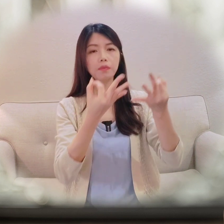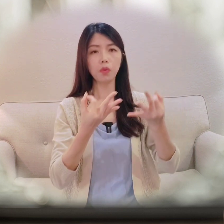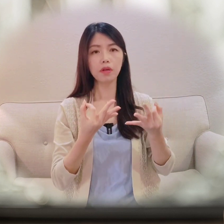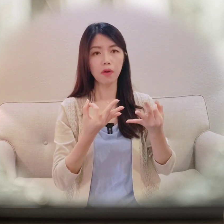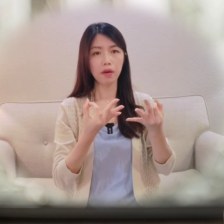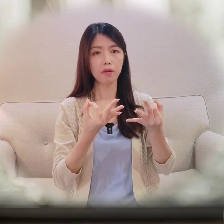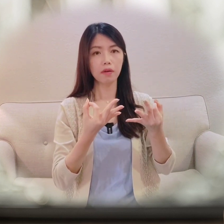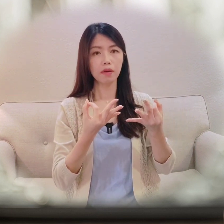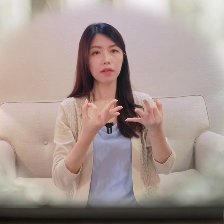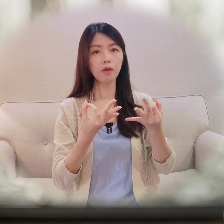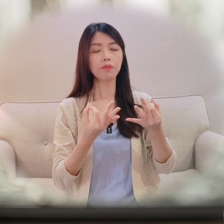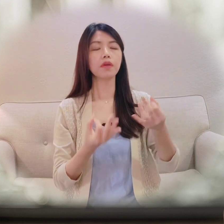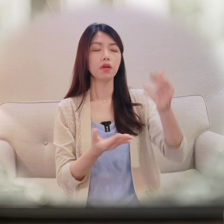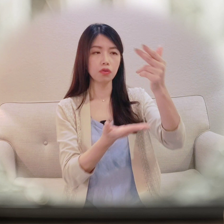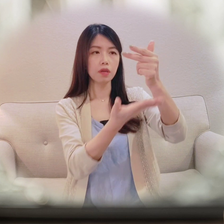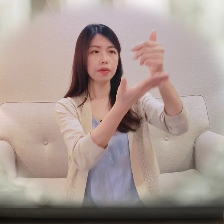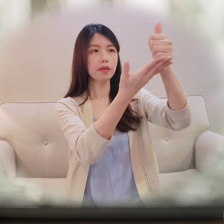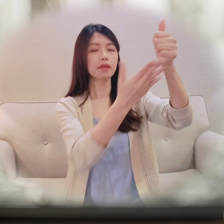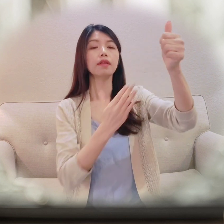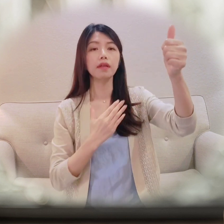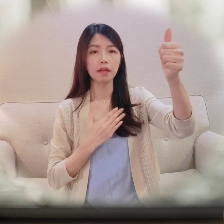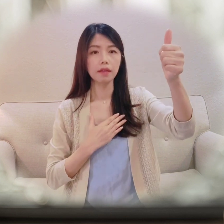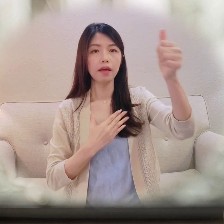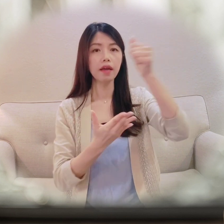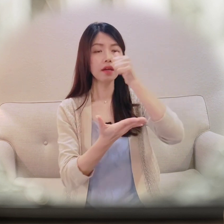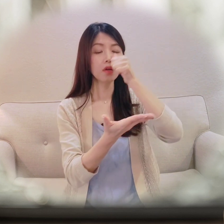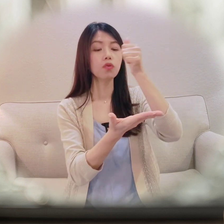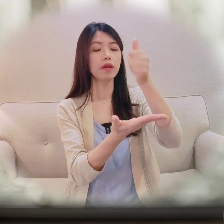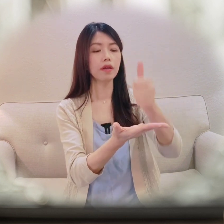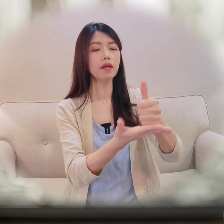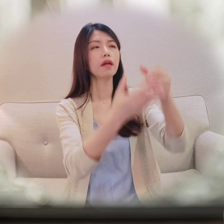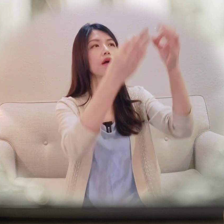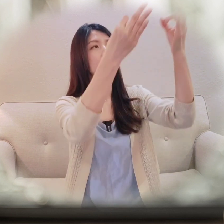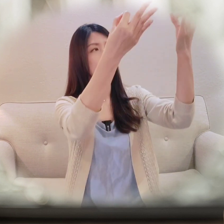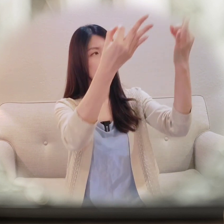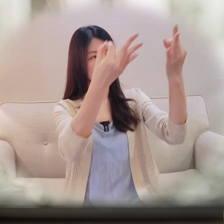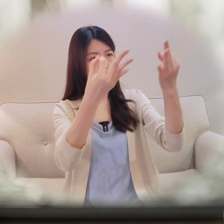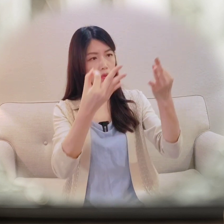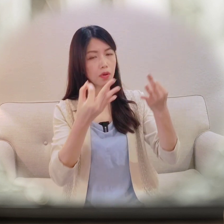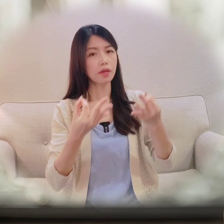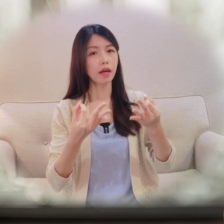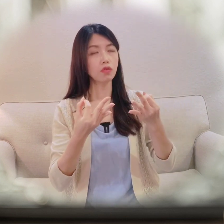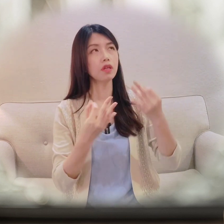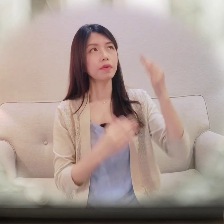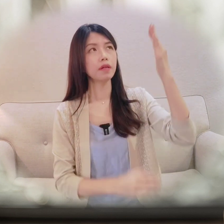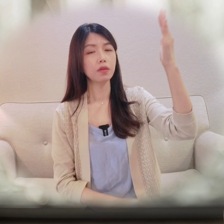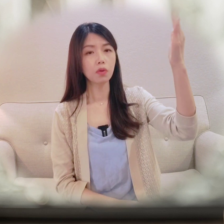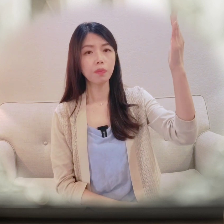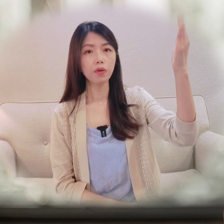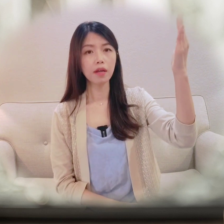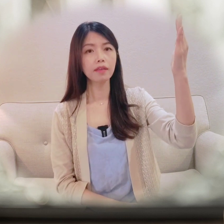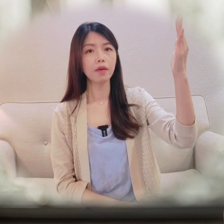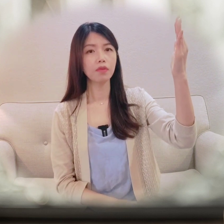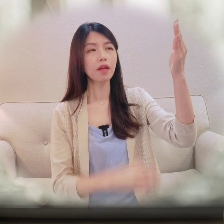나를 보는 거예요. 그래서 주님은 나의 죄를 보시고. 제가 주님을